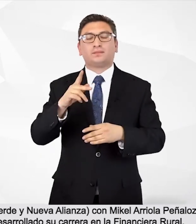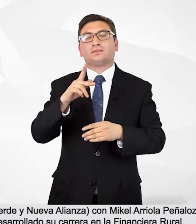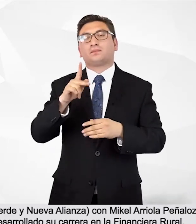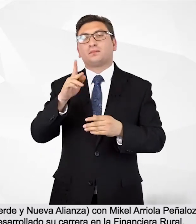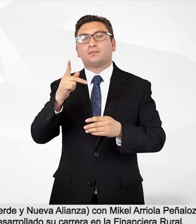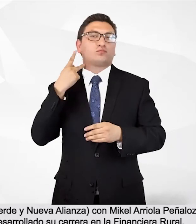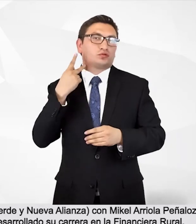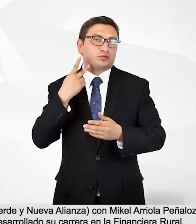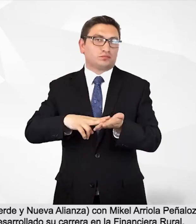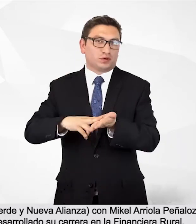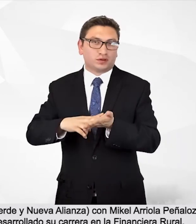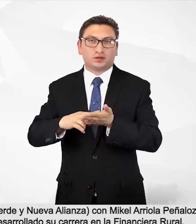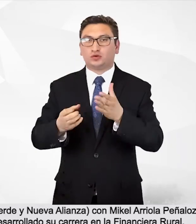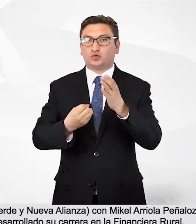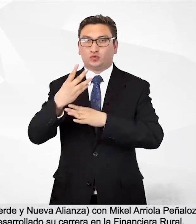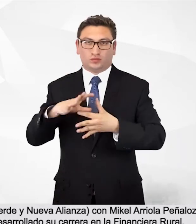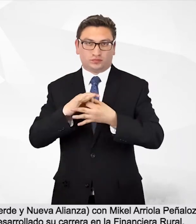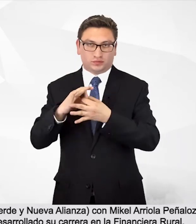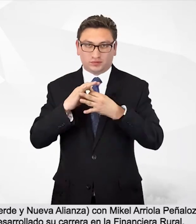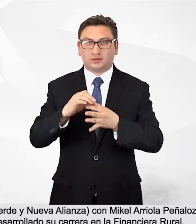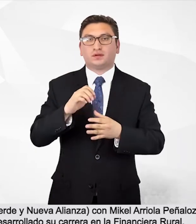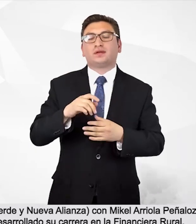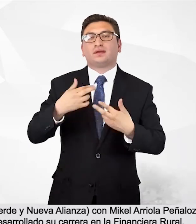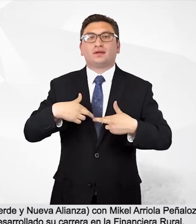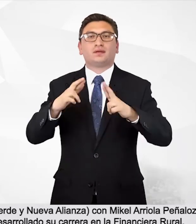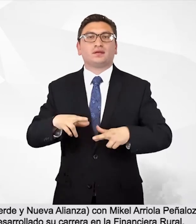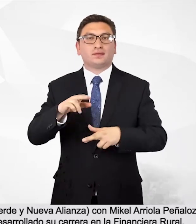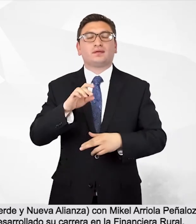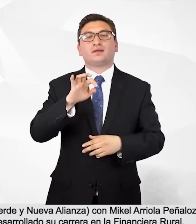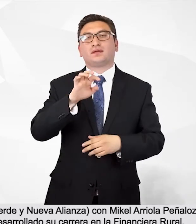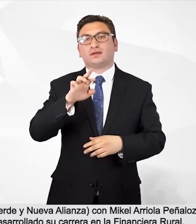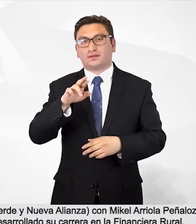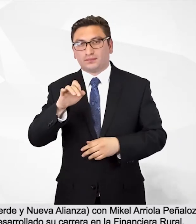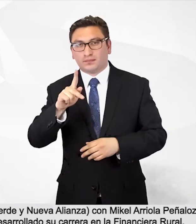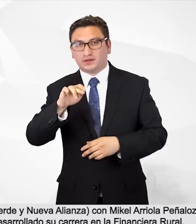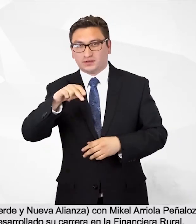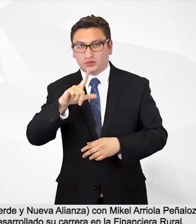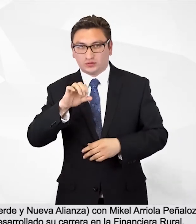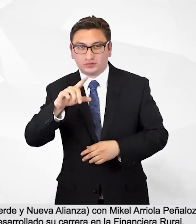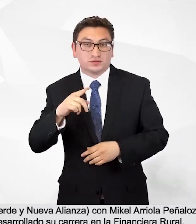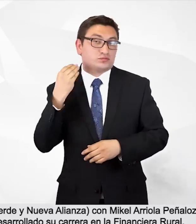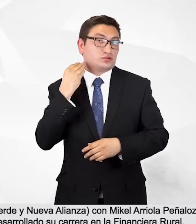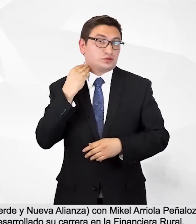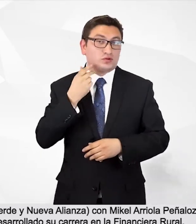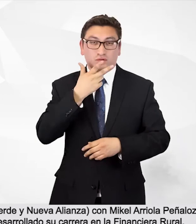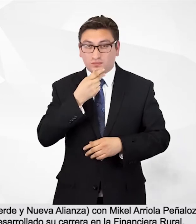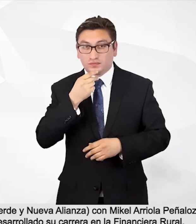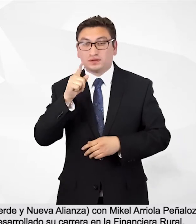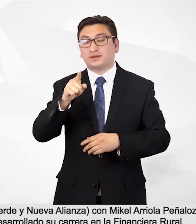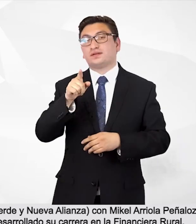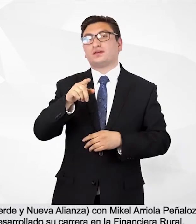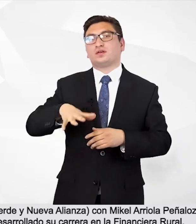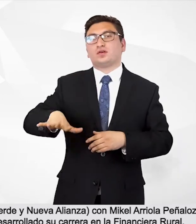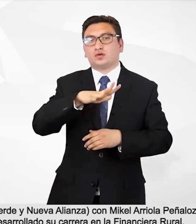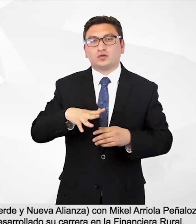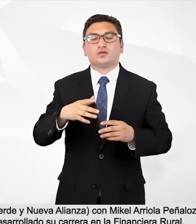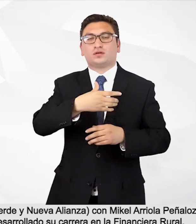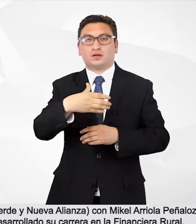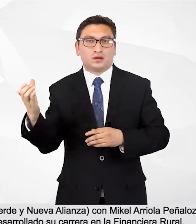Partido Verde y Nueva Alianza. Con Miquela Riola Peñalosa, quien es un abogado y politólogo que ha desarrollado su carrera en la financiera